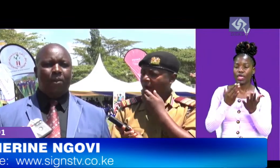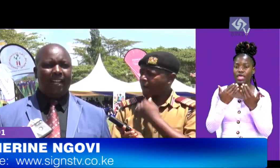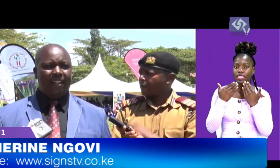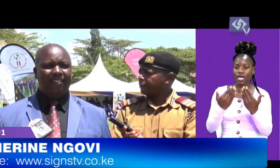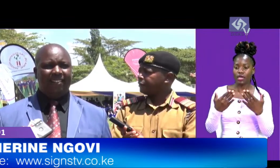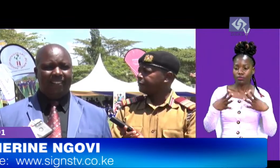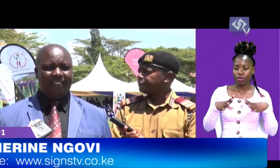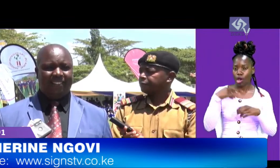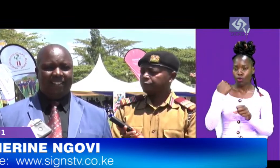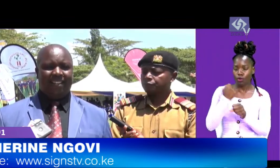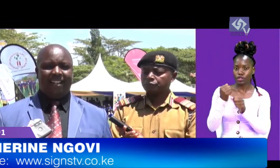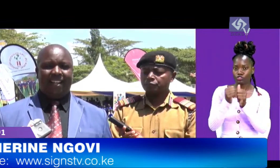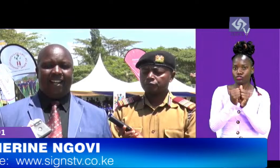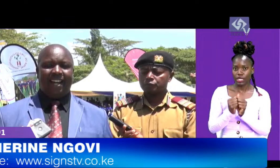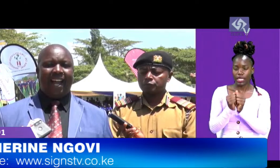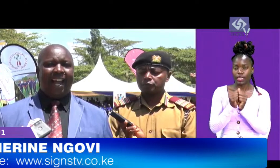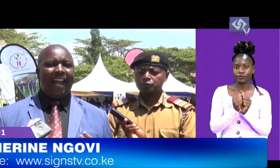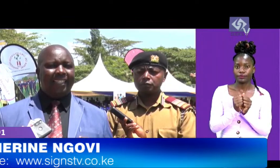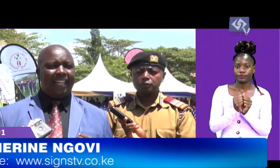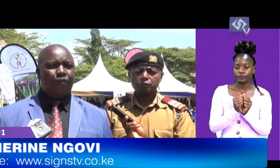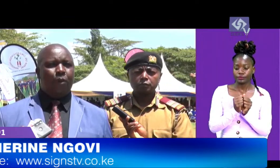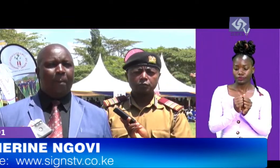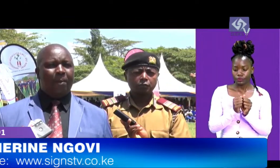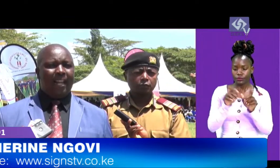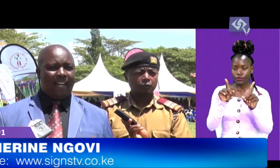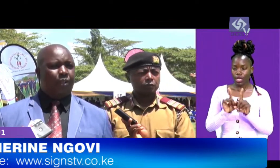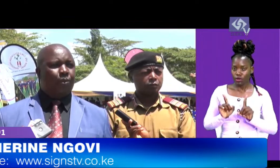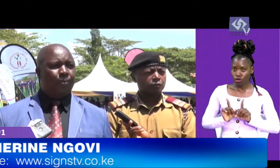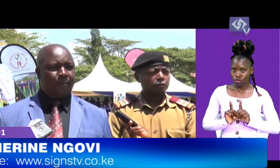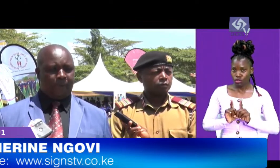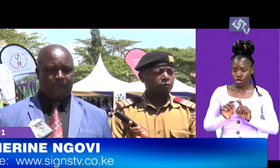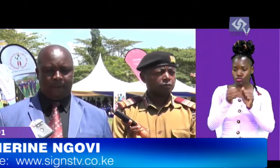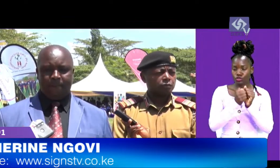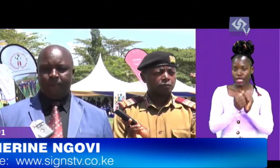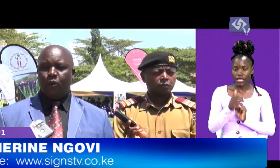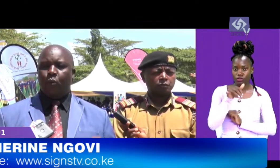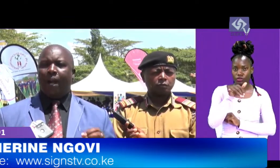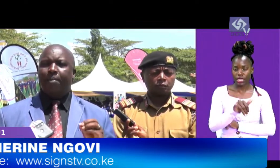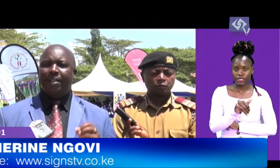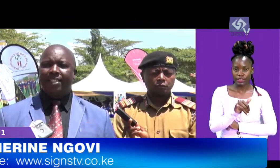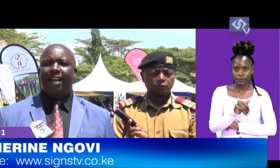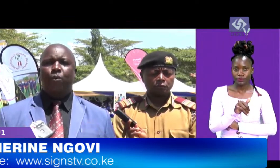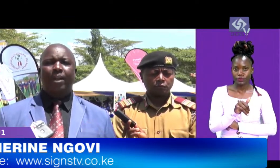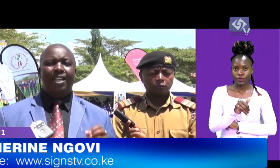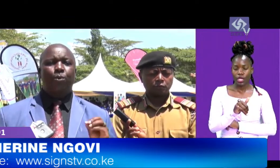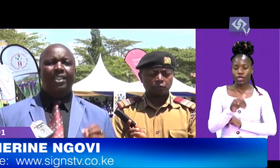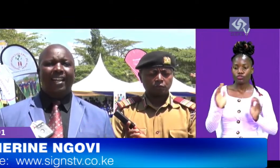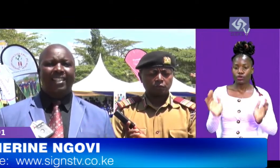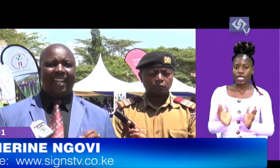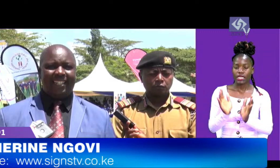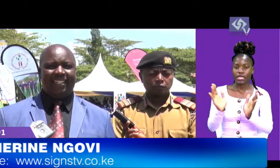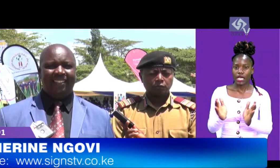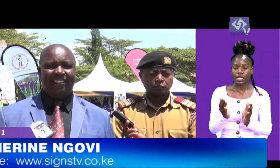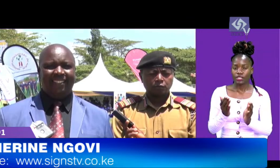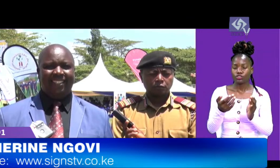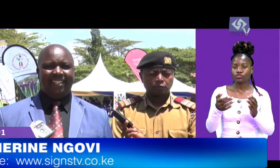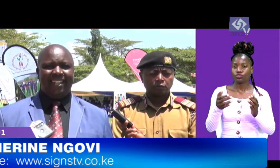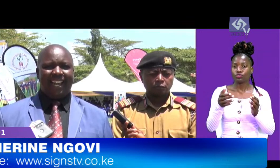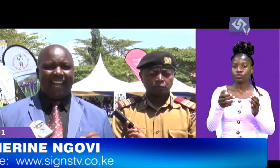pamoja, na hata hivyo pamoja na hiyo kuwahimiza kuweza kuchangia zaidi